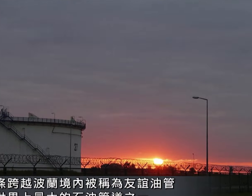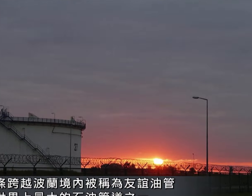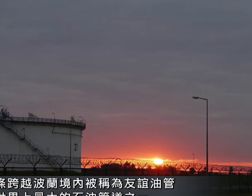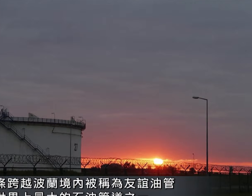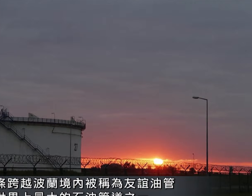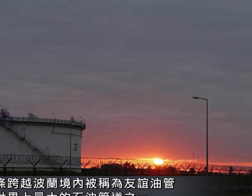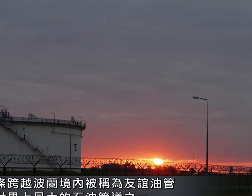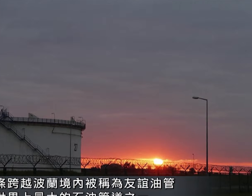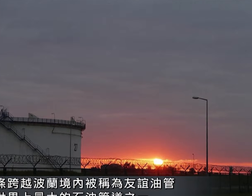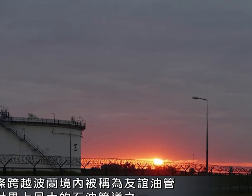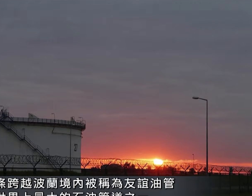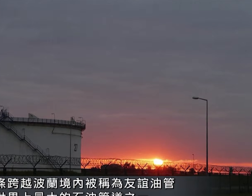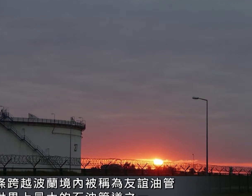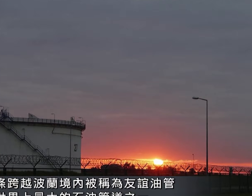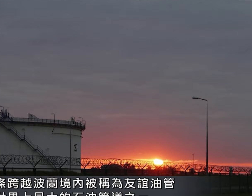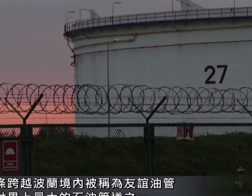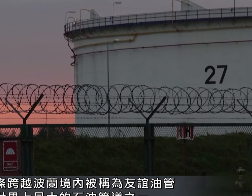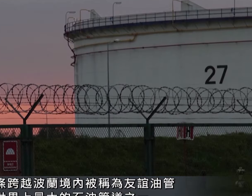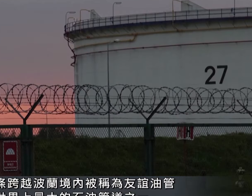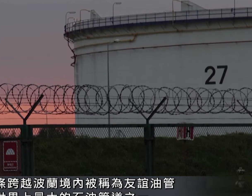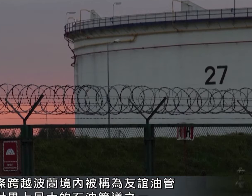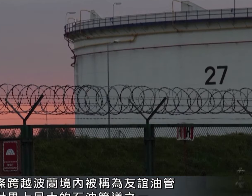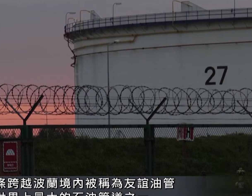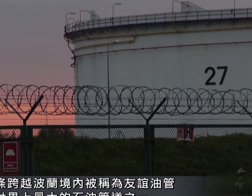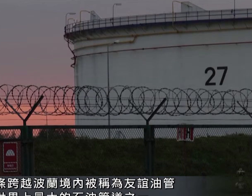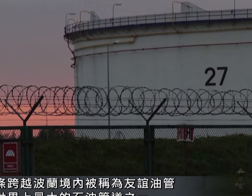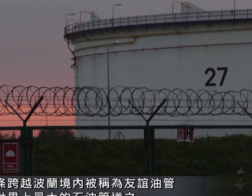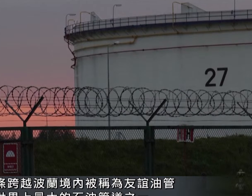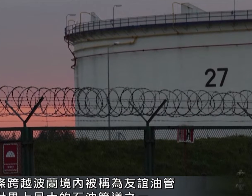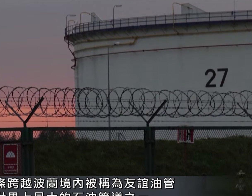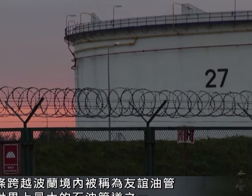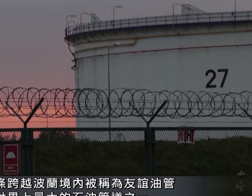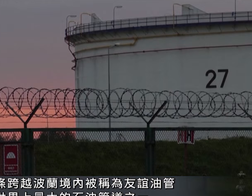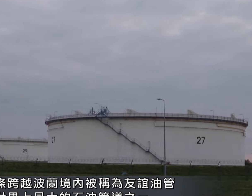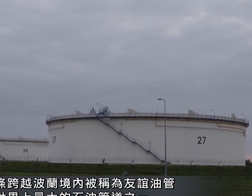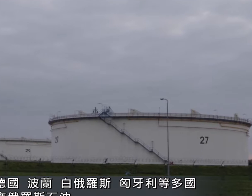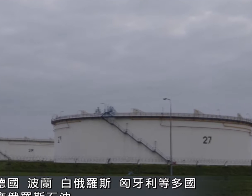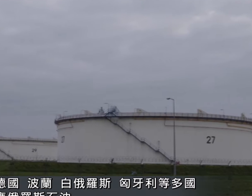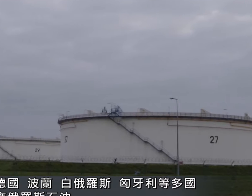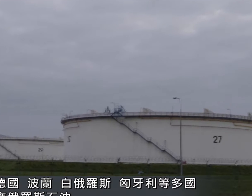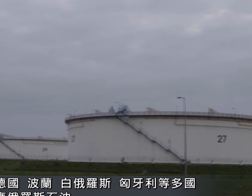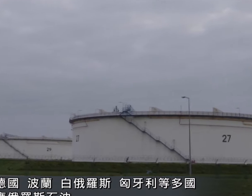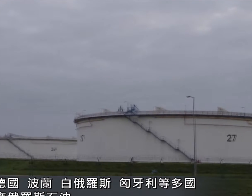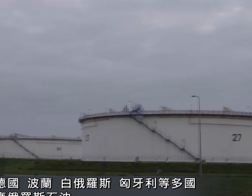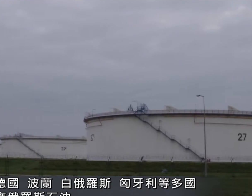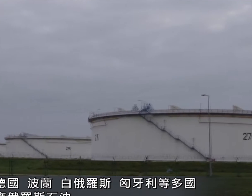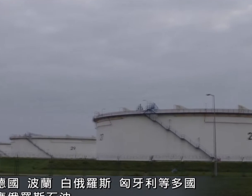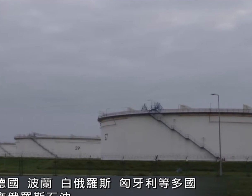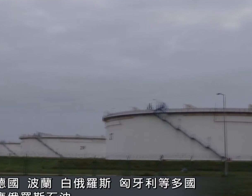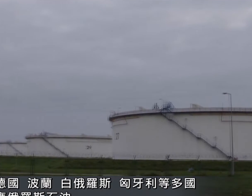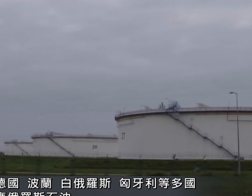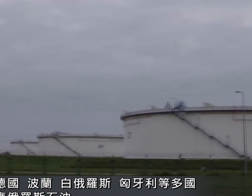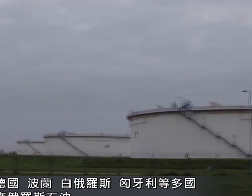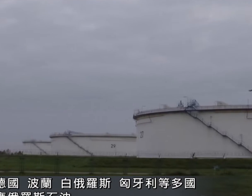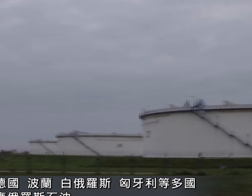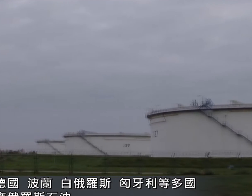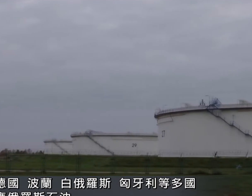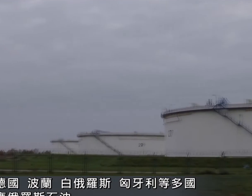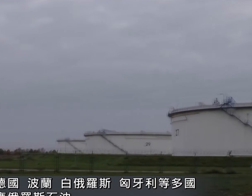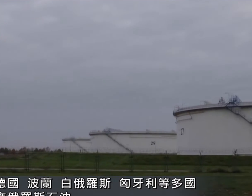内被称为友谊油管，是世界上最大的石油管道之一，向德国、波兰、白俄罗斯、匈牙利等多国供应